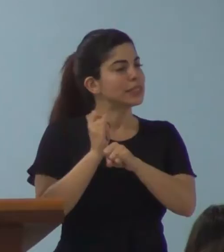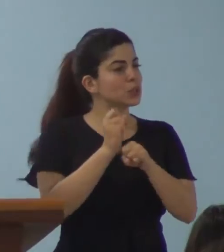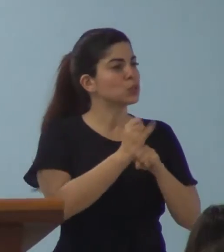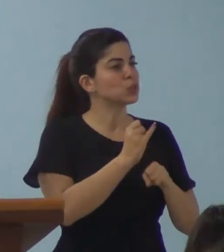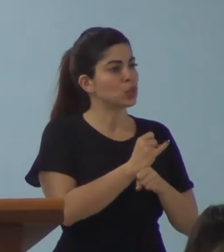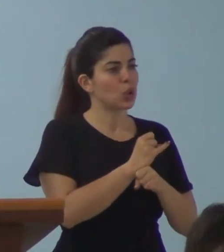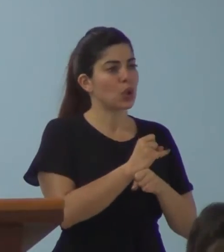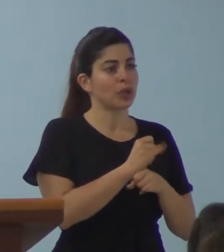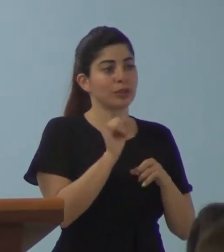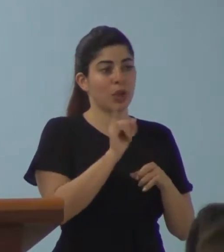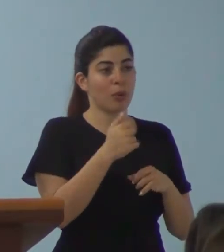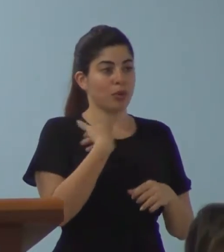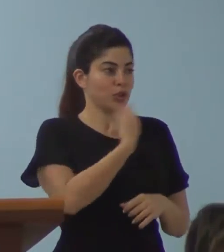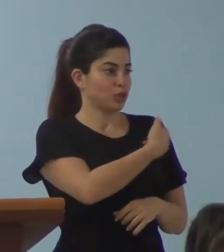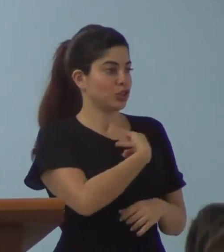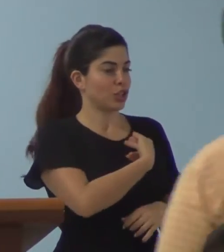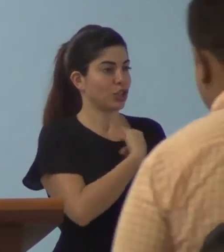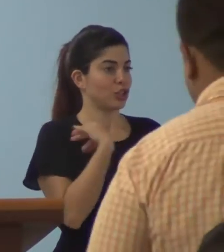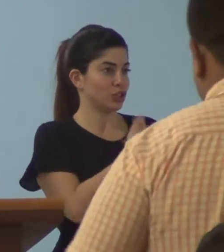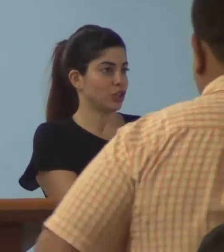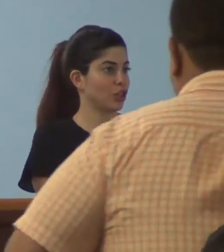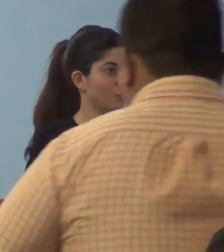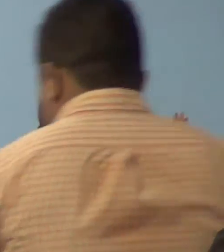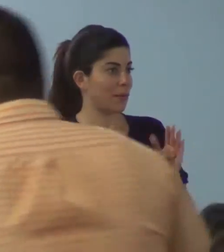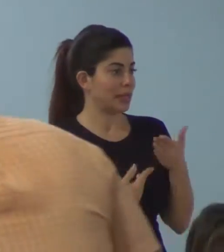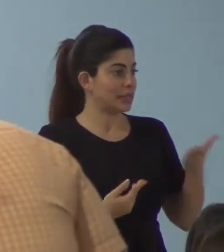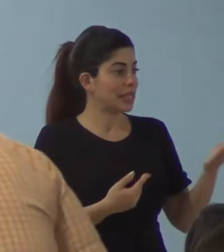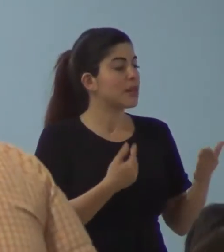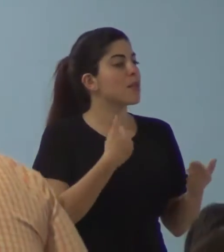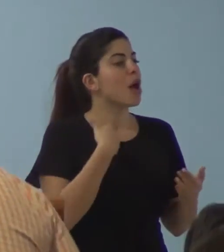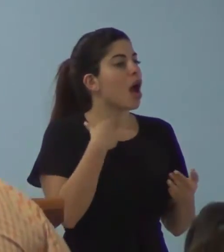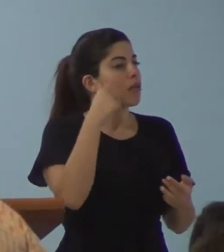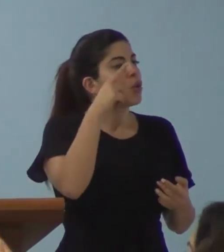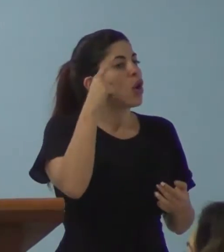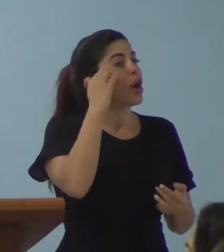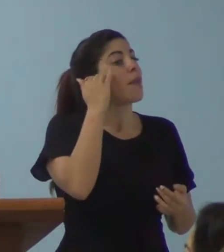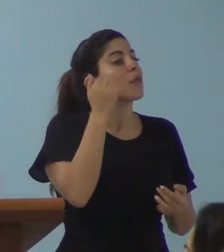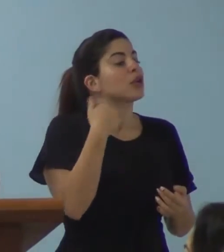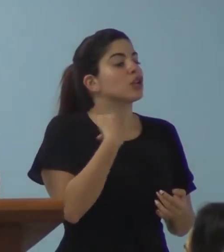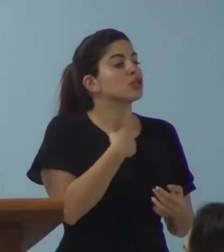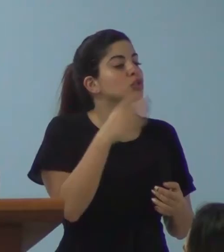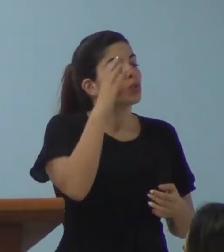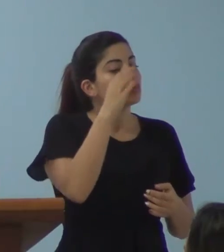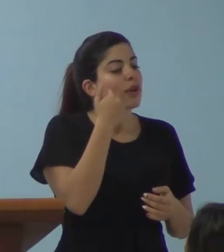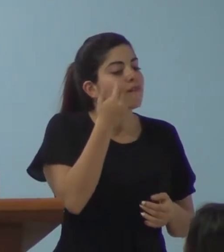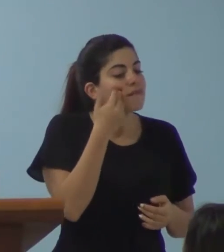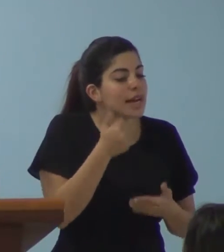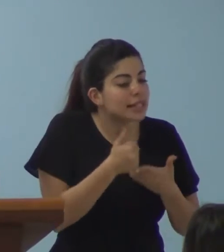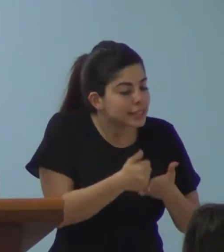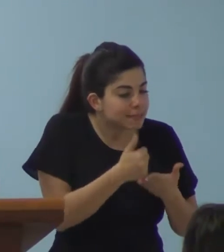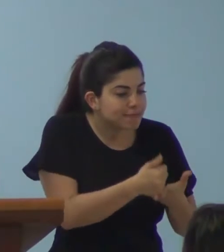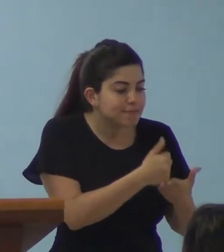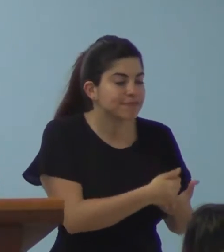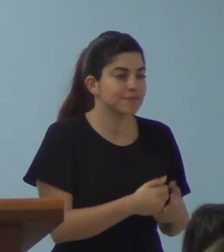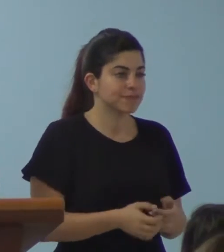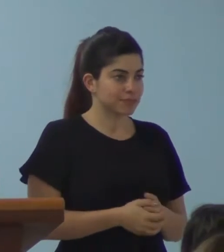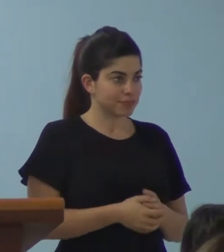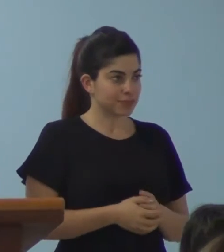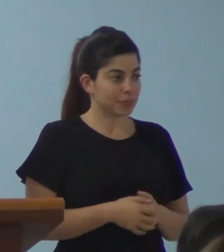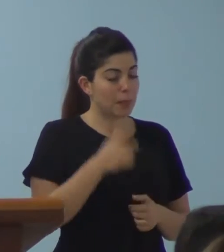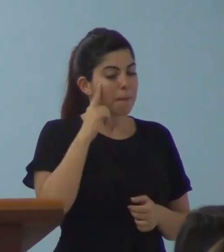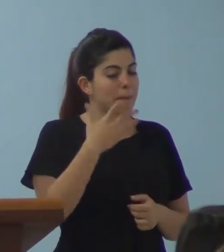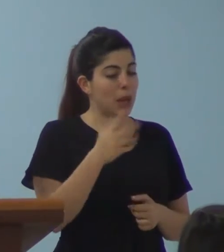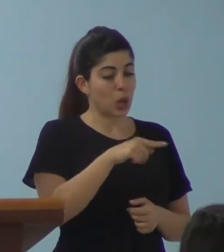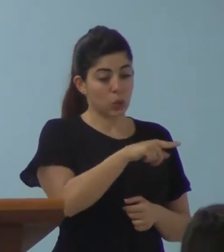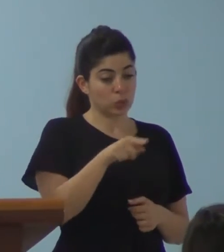instituciones, como las que representamos acá, las cuales tienen sentido en tanto son facilitadores, somos facilitadores, de